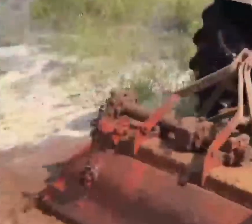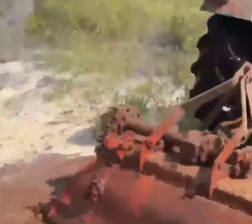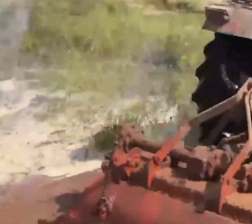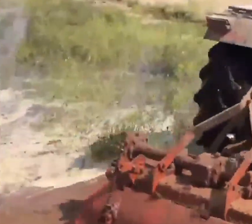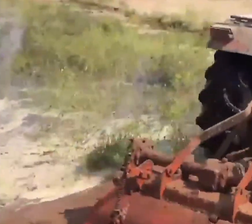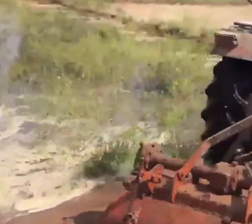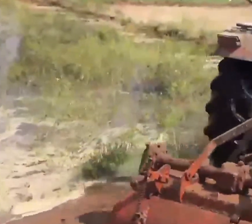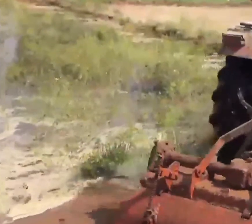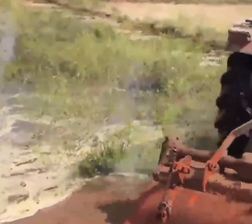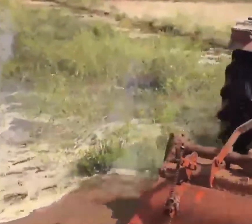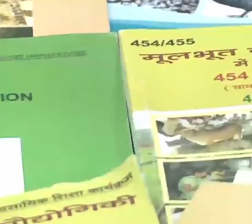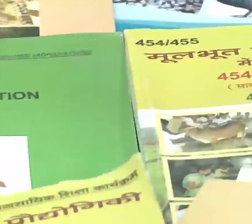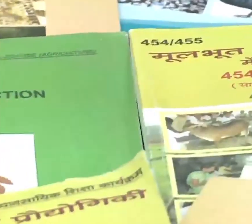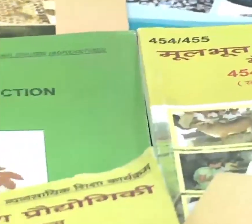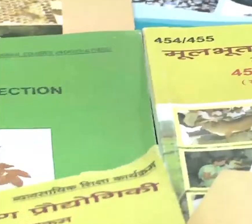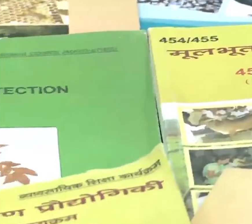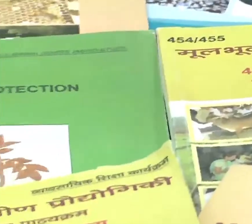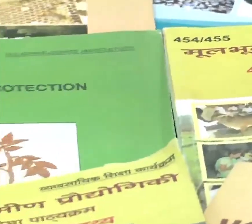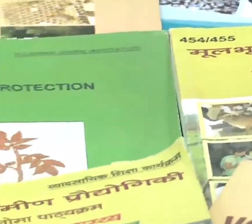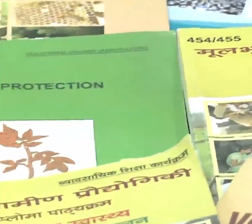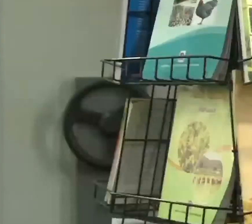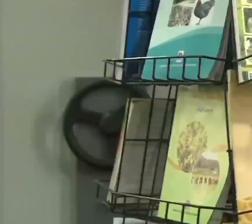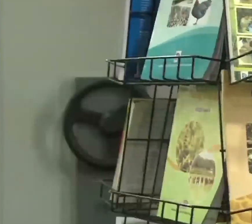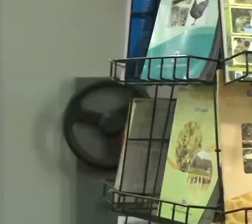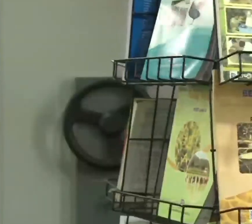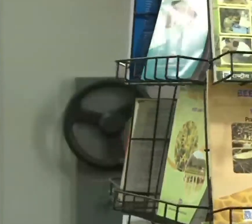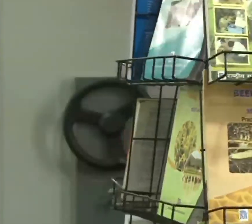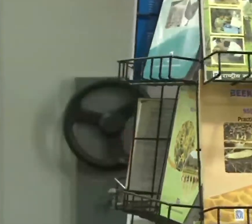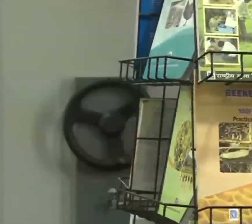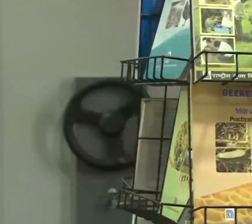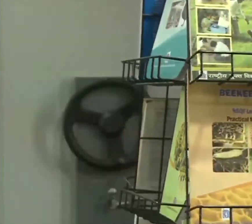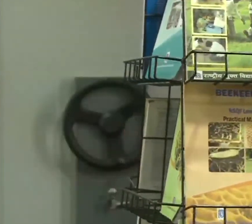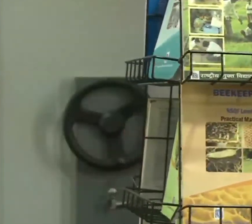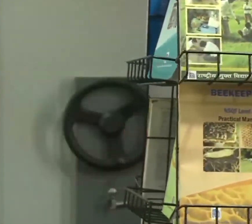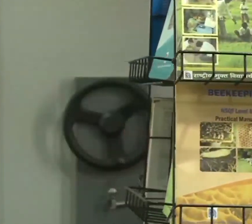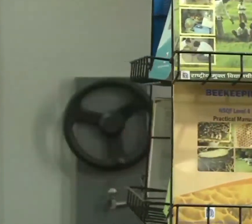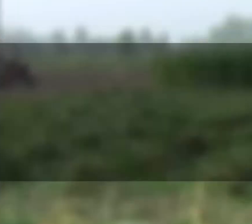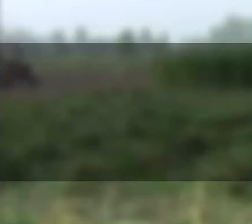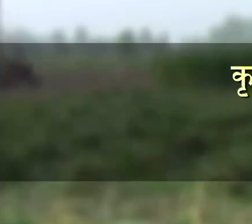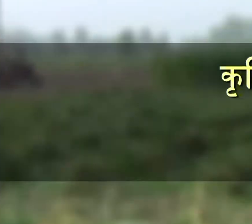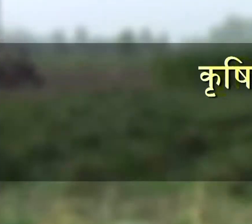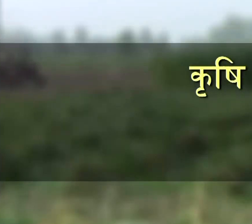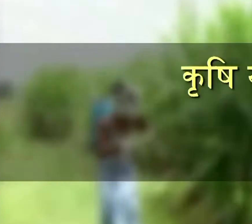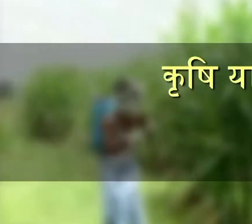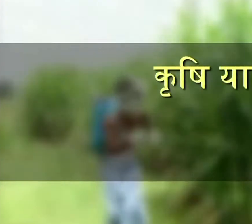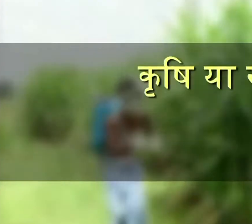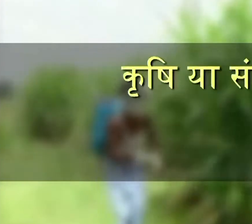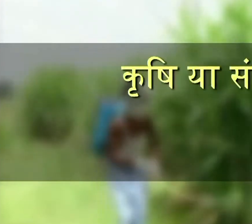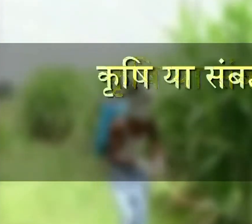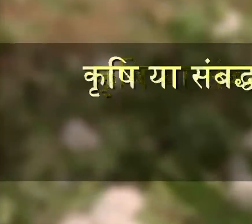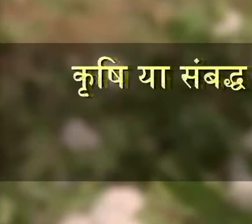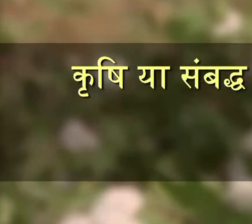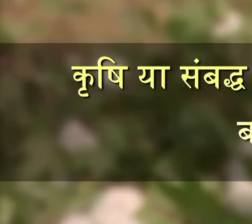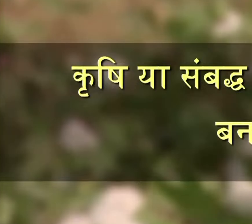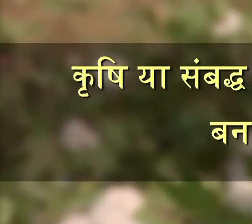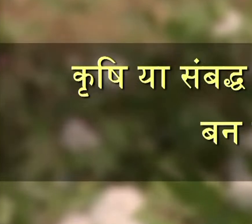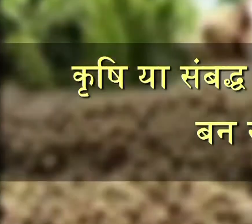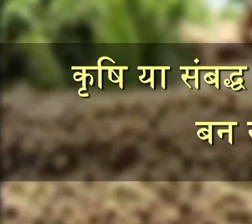मिलते हैं। इन पाठ्यक्रमों को करने के उपरांत शिक्षार्थी कृषि या संबंध उद्योगों में उद्यमी बन सकते